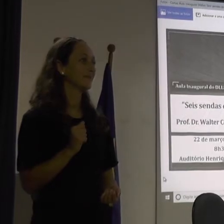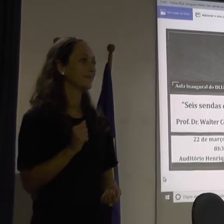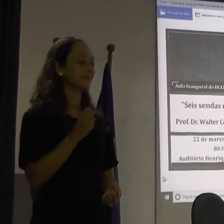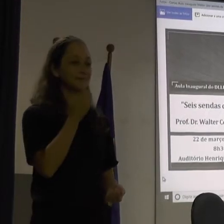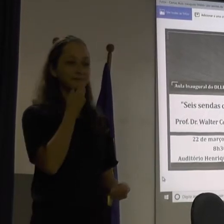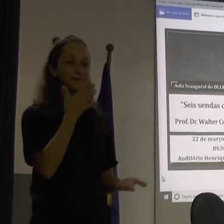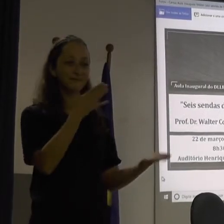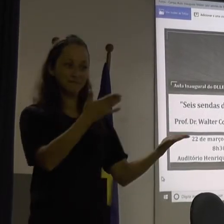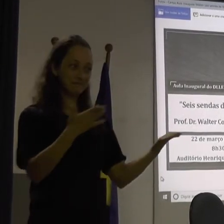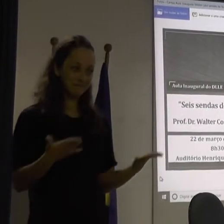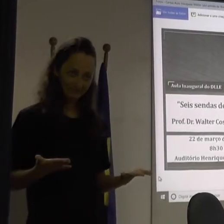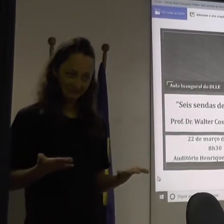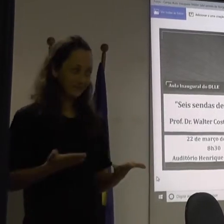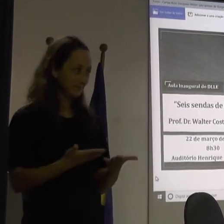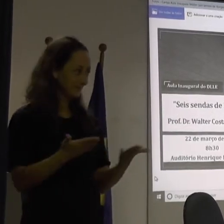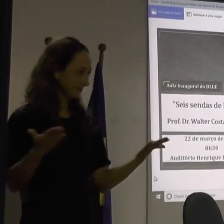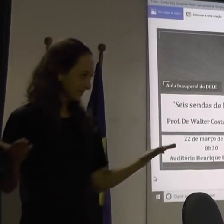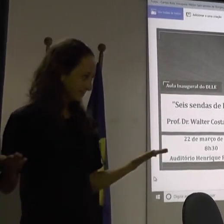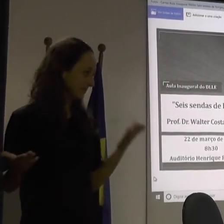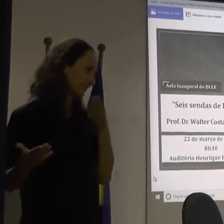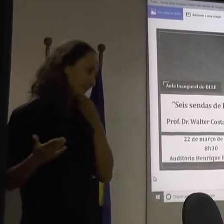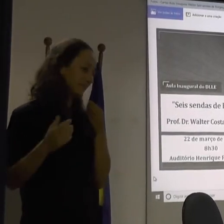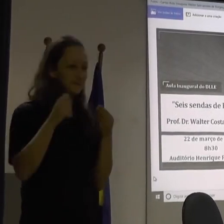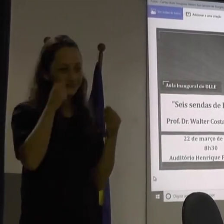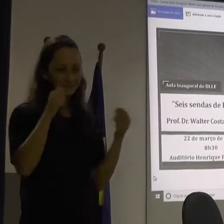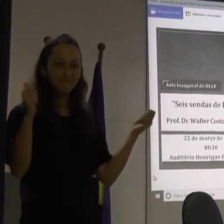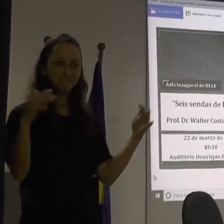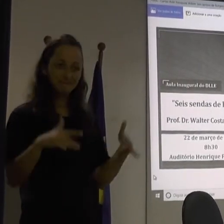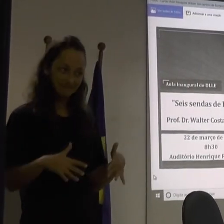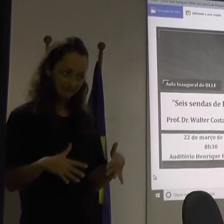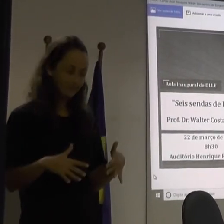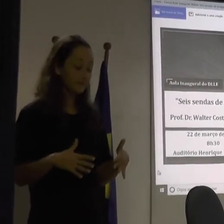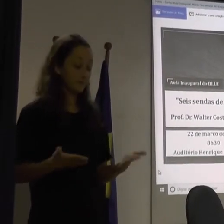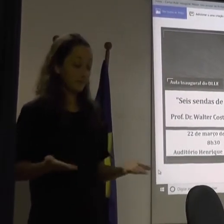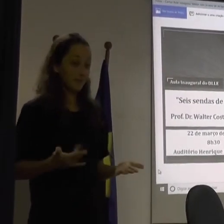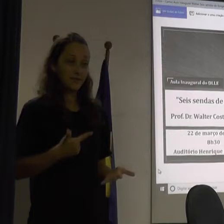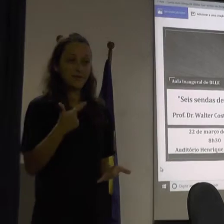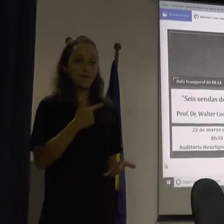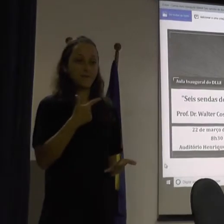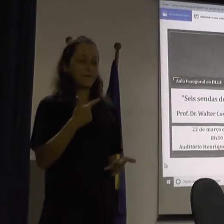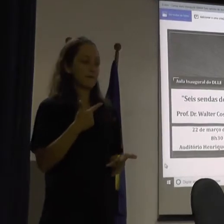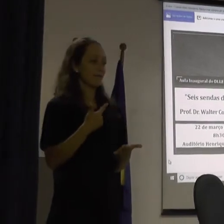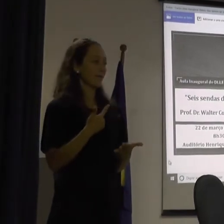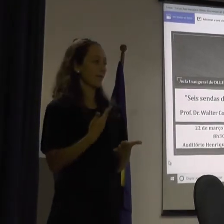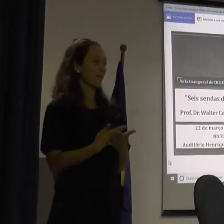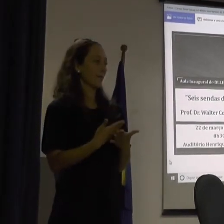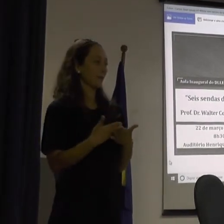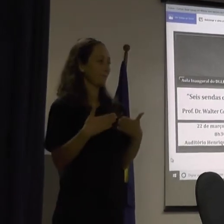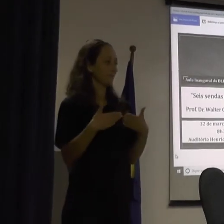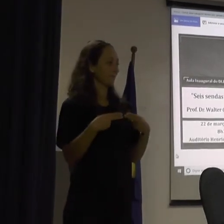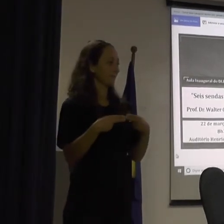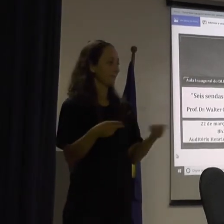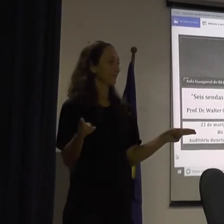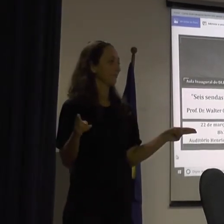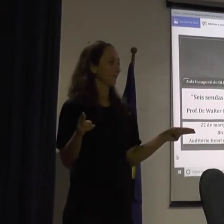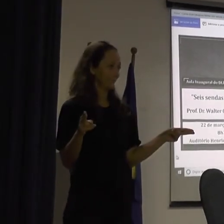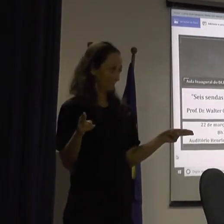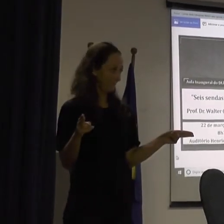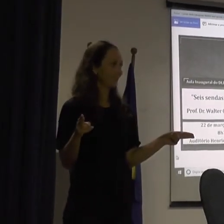Sejam todos bem-vindos e bem-vindas à segunda aula inaugural